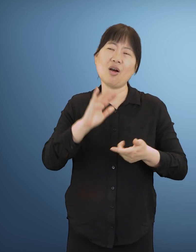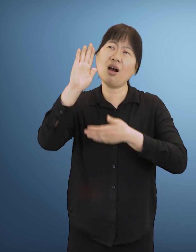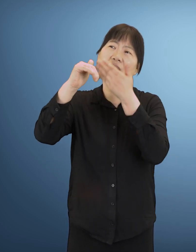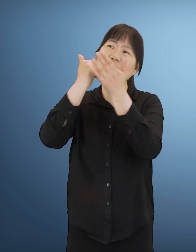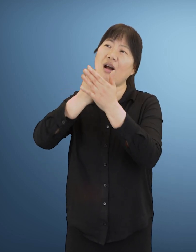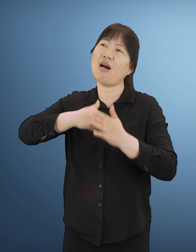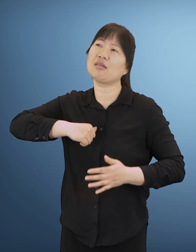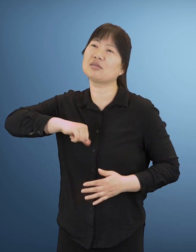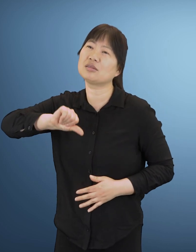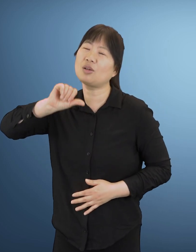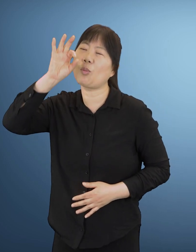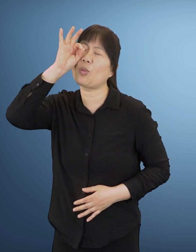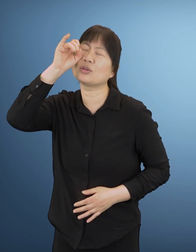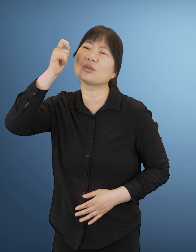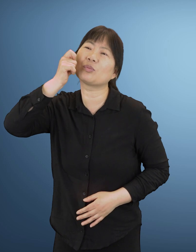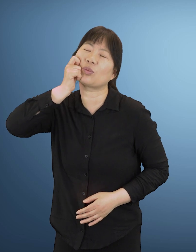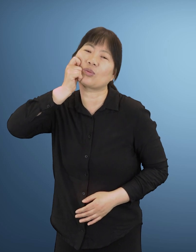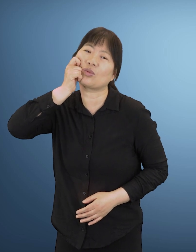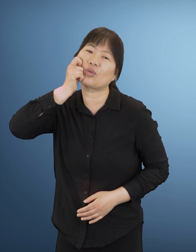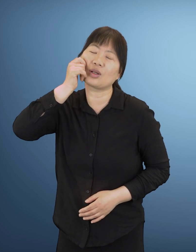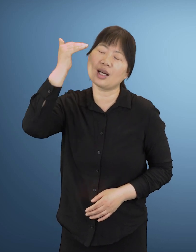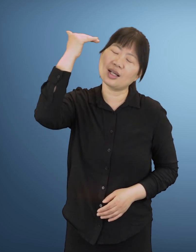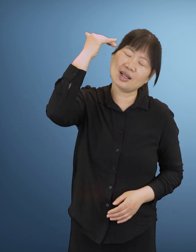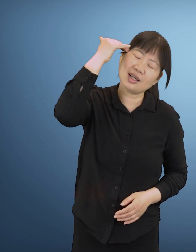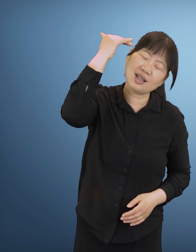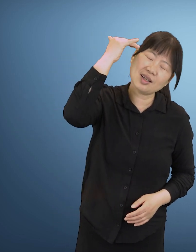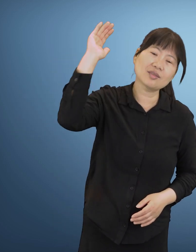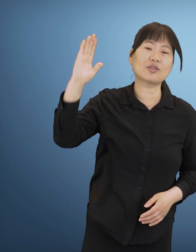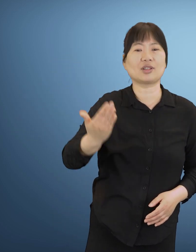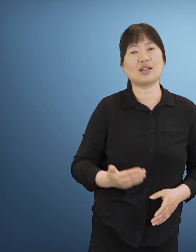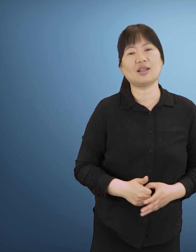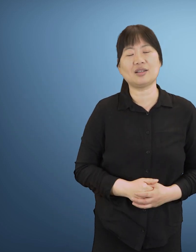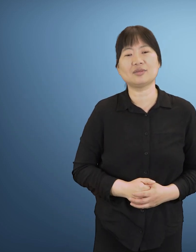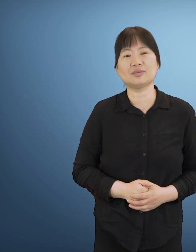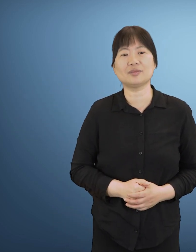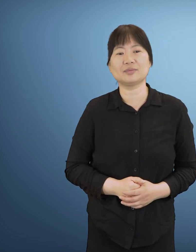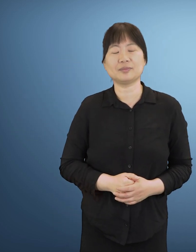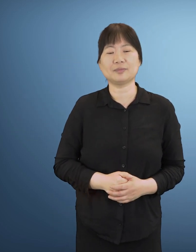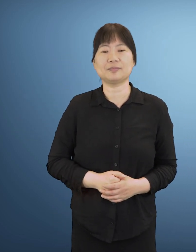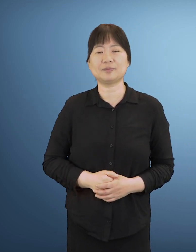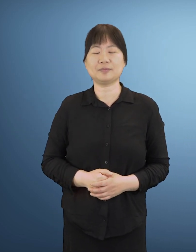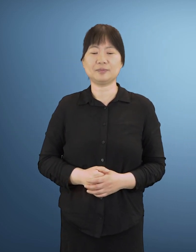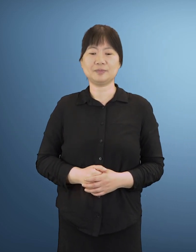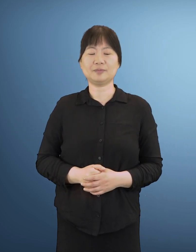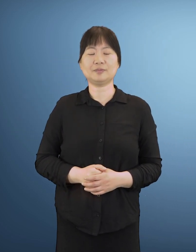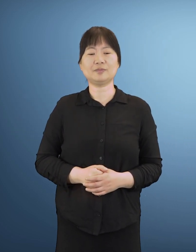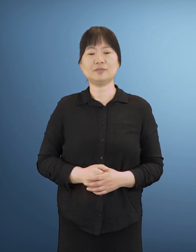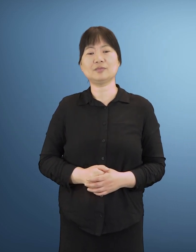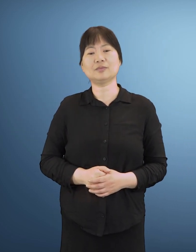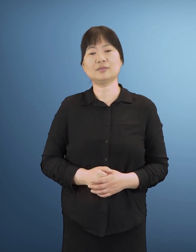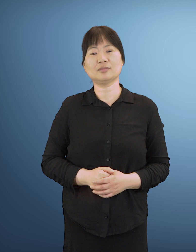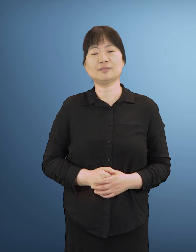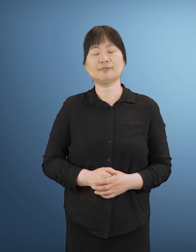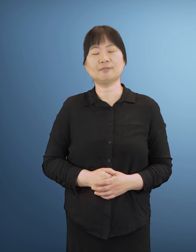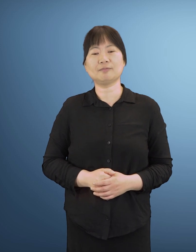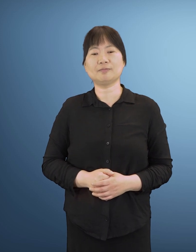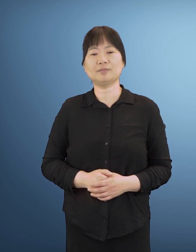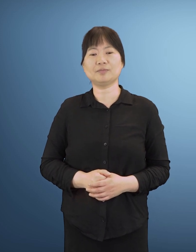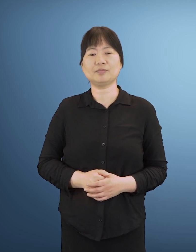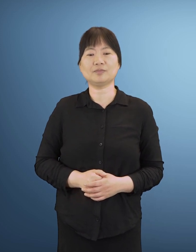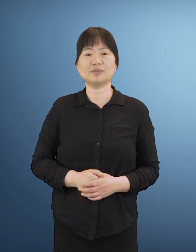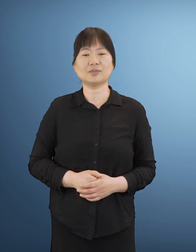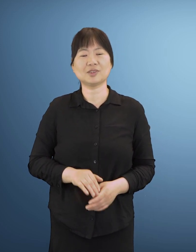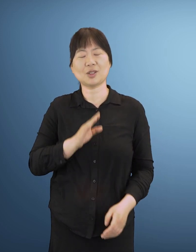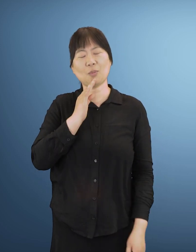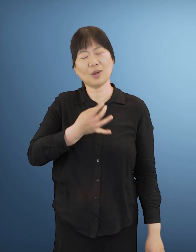하나님의 아들로 보지 못하는 스칸달리죠. 걸림돌이 되고 말았어요. 이